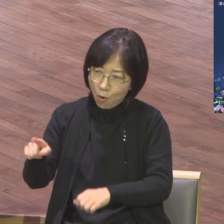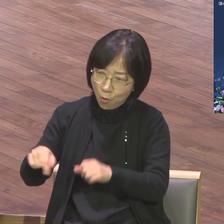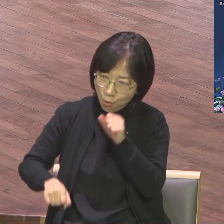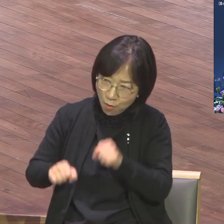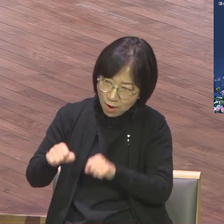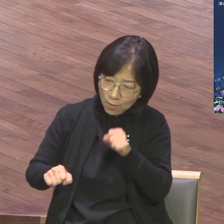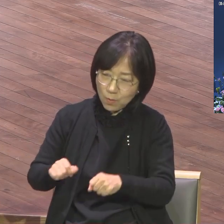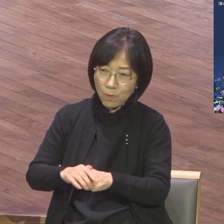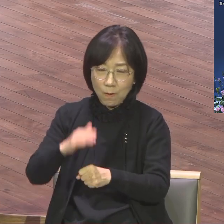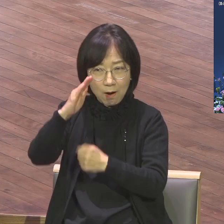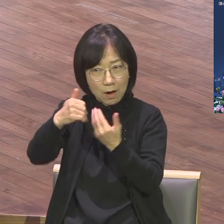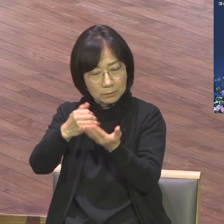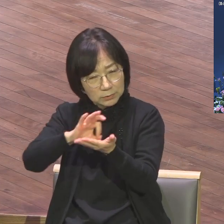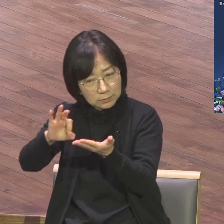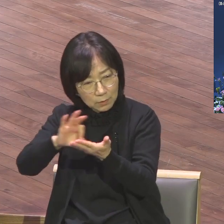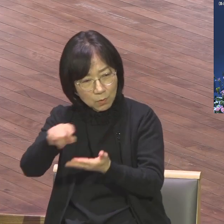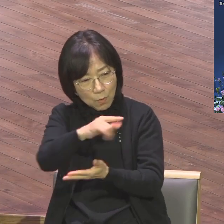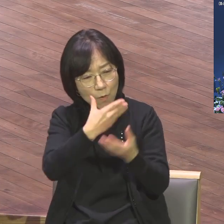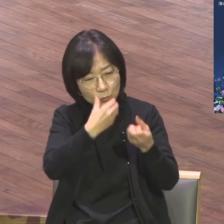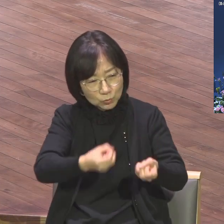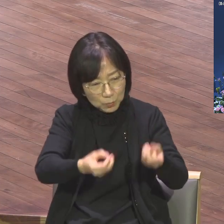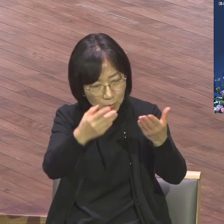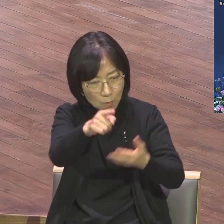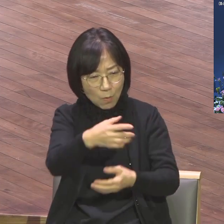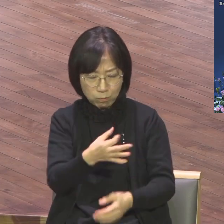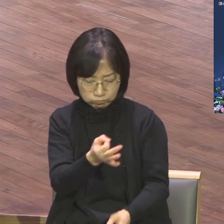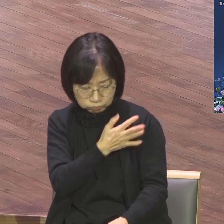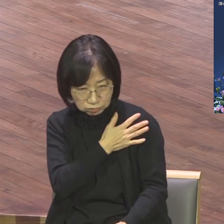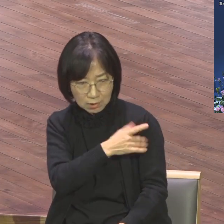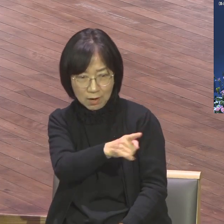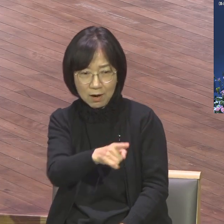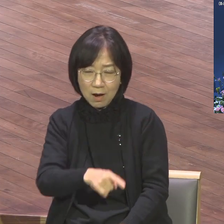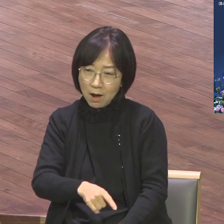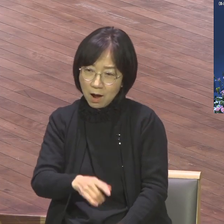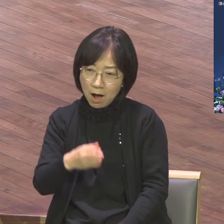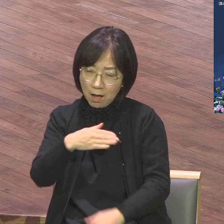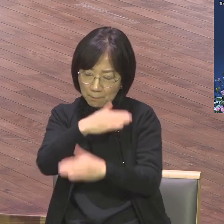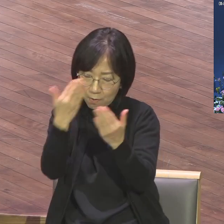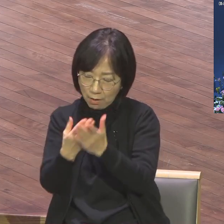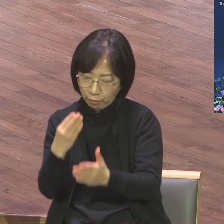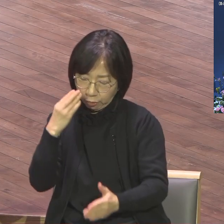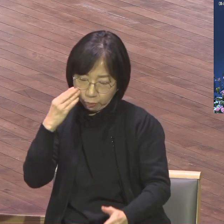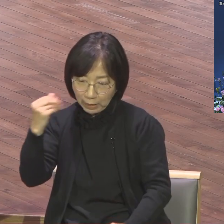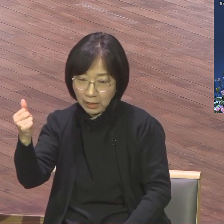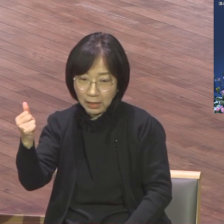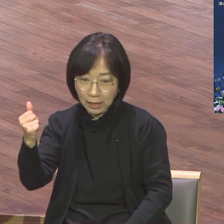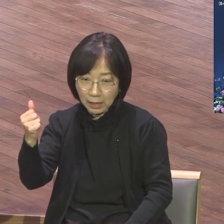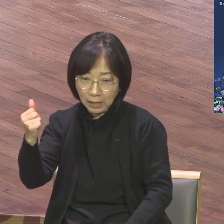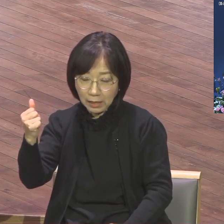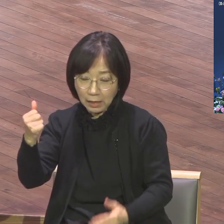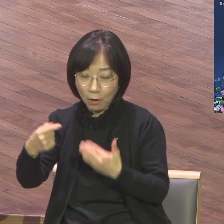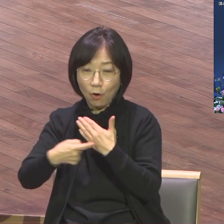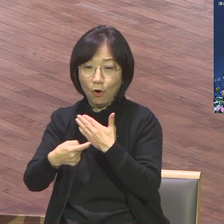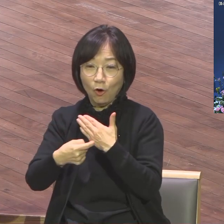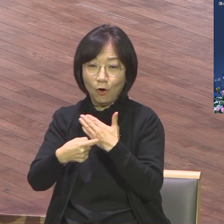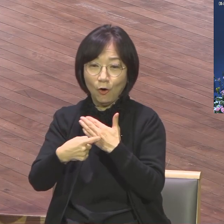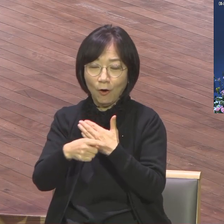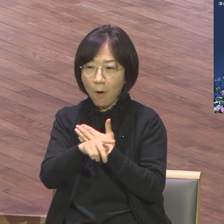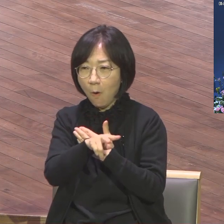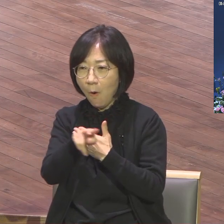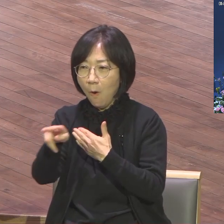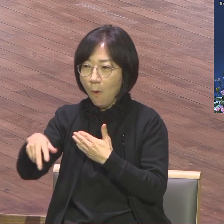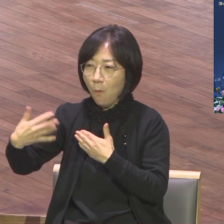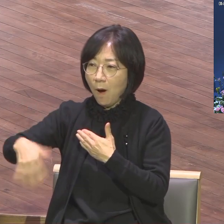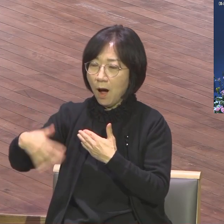저 사람은 왜 저렇게 축복을 받아서 부자가 되는가? 왜 저렇게 모든 게 잘 되느냐? 그 끝으로 드러난 거 보지 마세요. 그